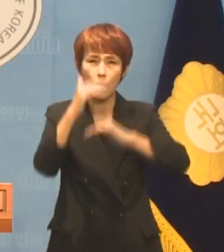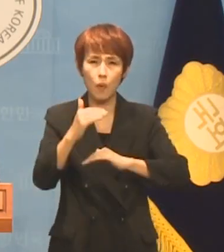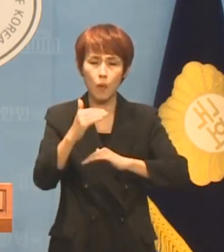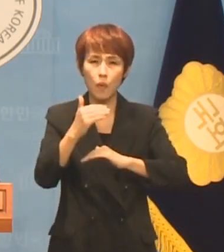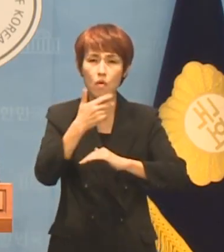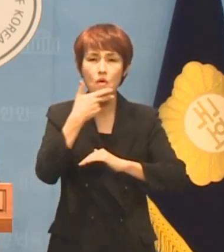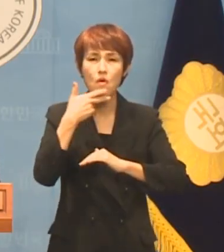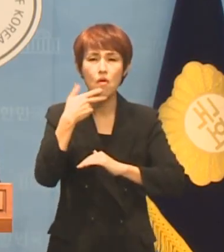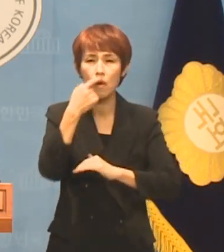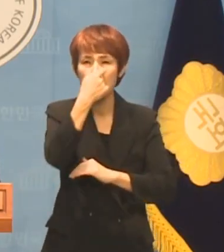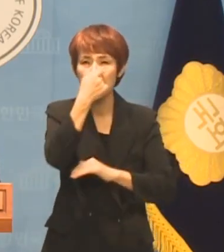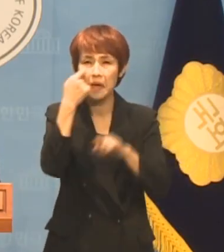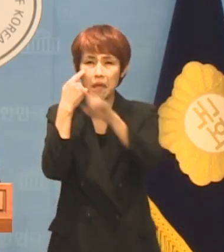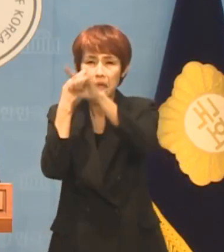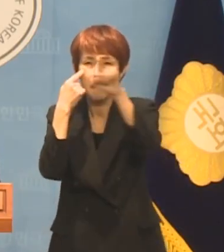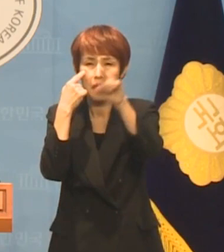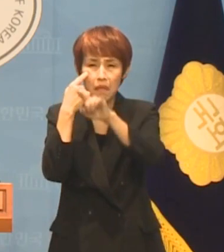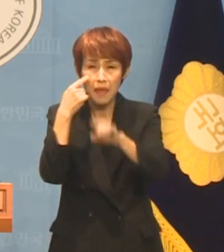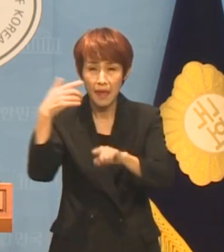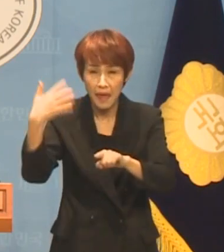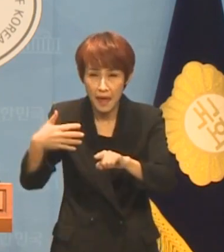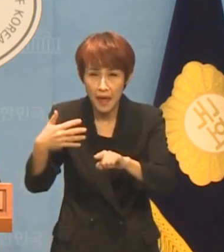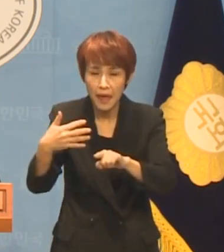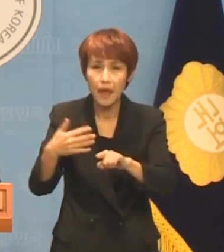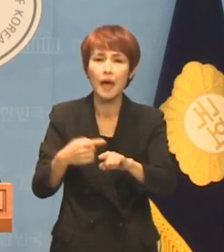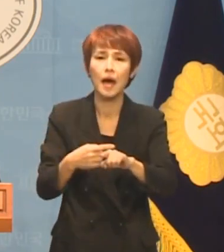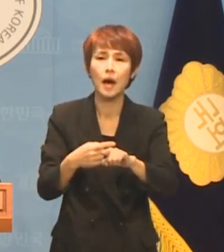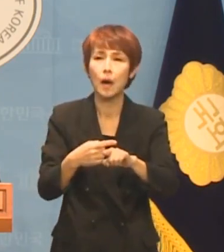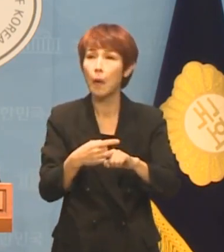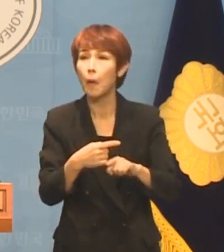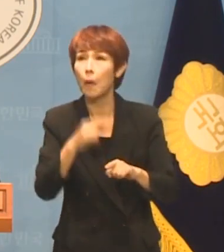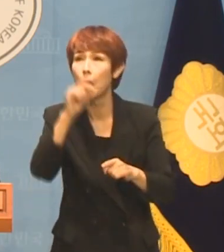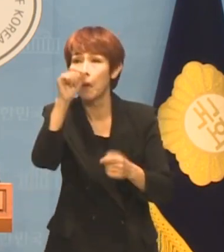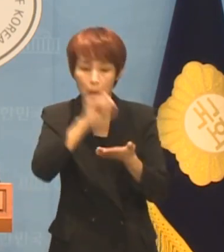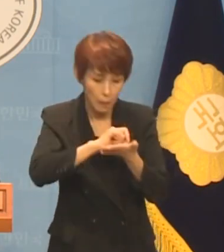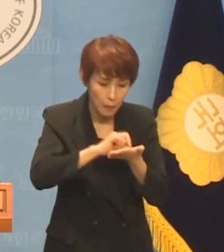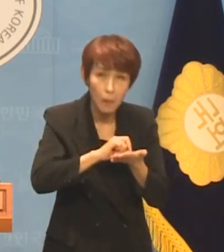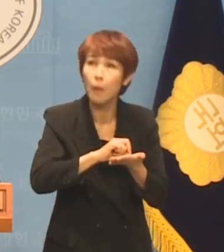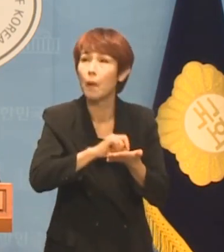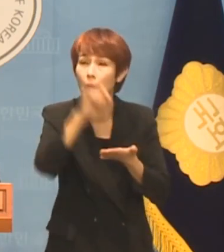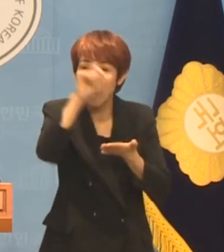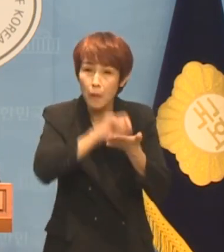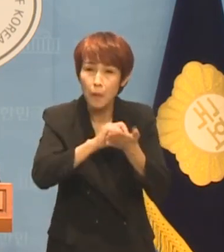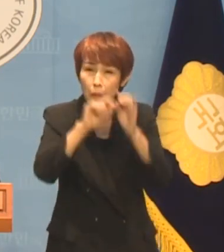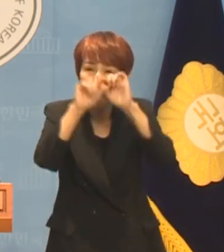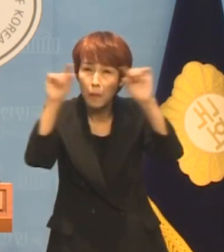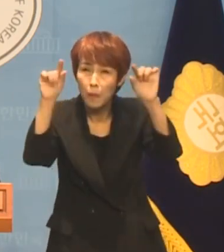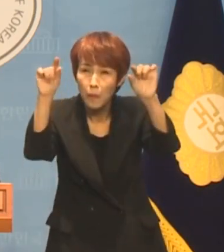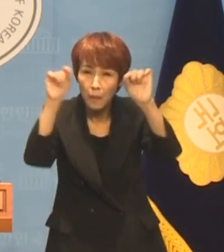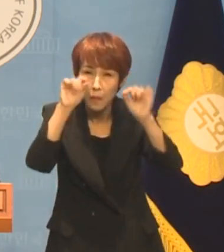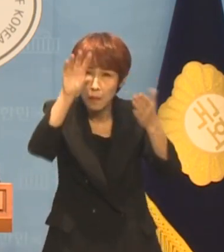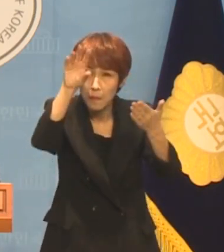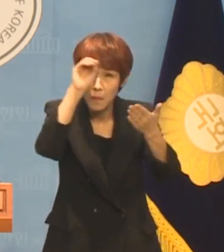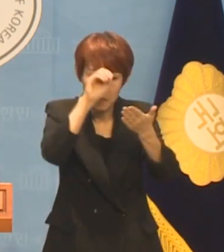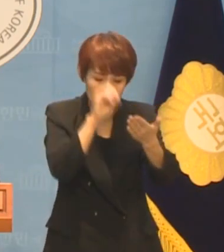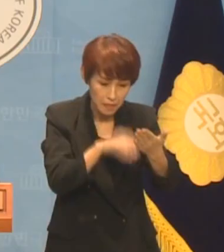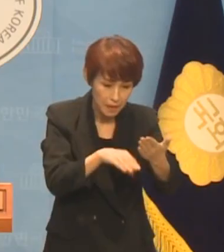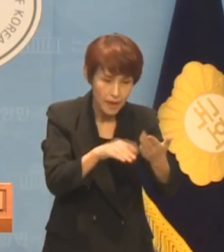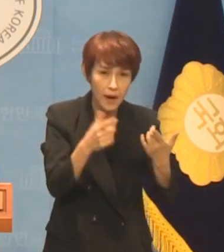확인해보지 않고 내신에서 왜곡 받아쓰기 보도로 한 줄 기사화된 부분만 복사 붙여넣기 한